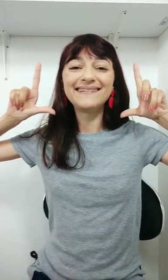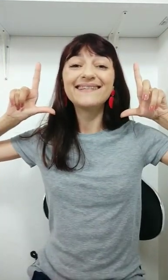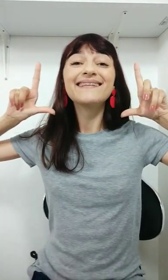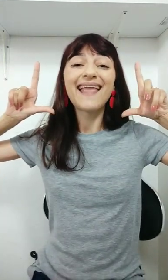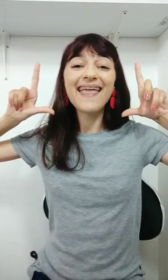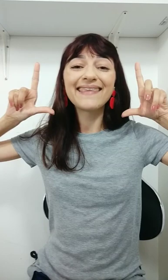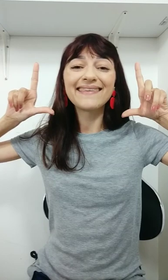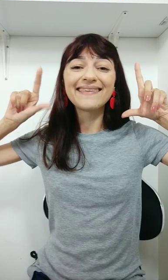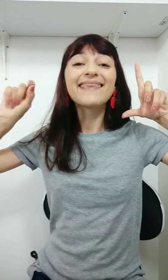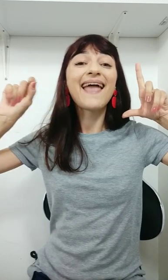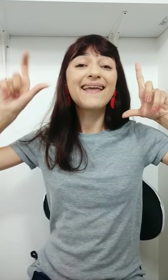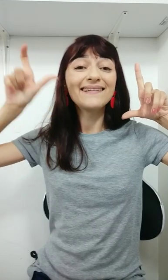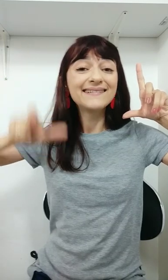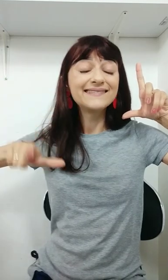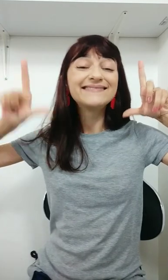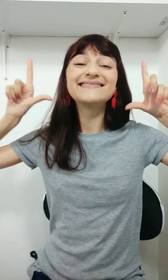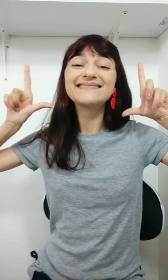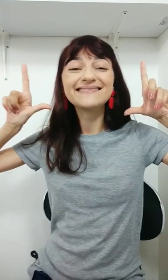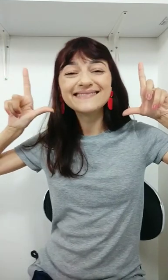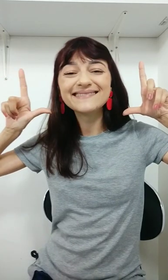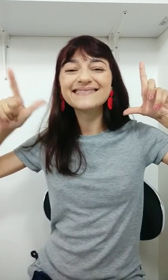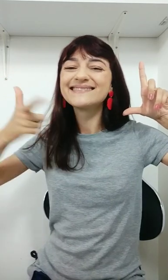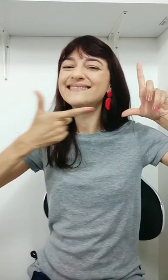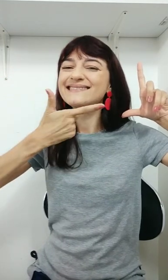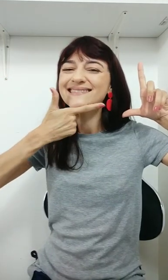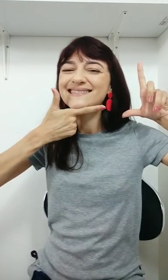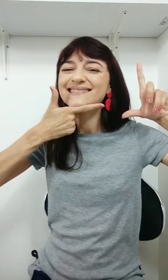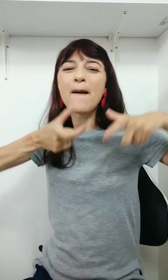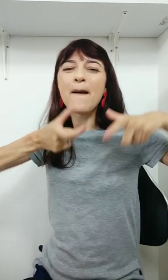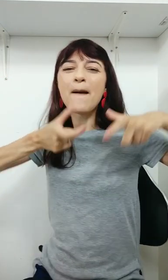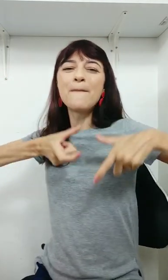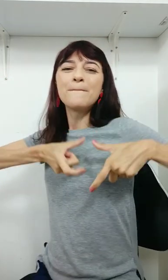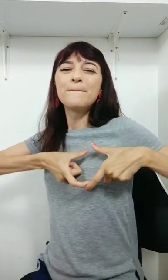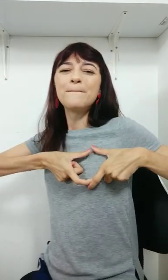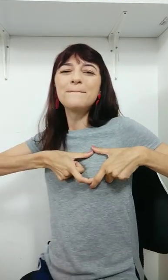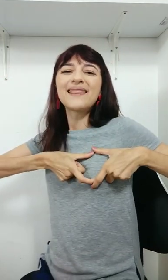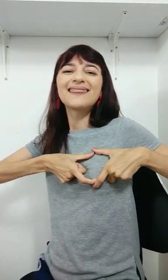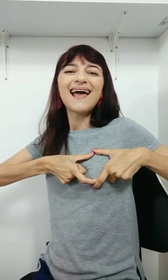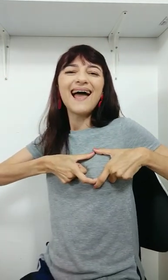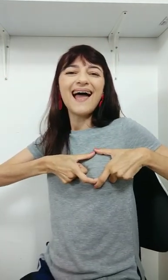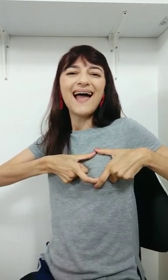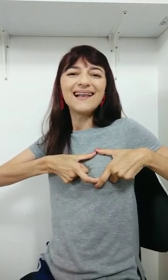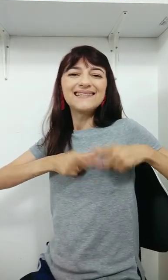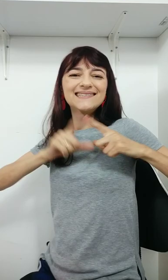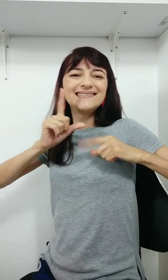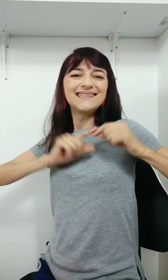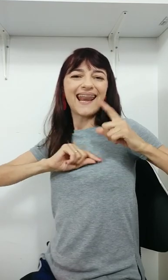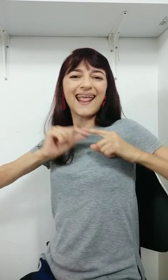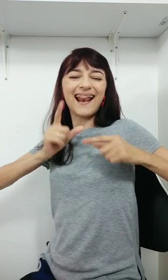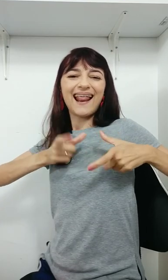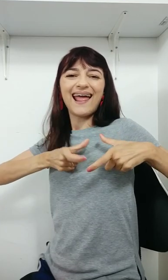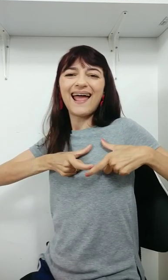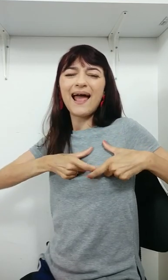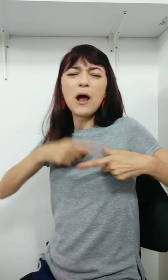também, às vezes, o surdo está ali por trás do trabalho, né? Quem aparece realmente, quem leva a medalha é o